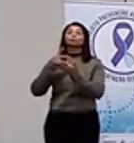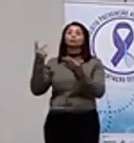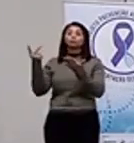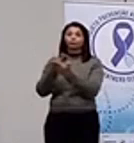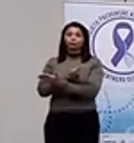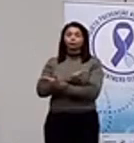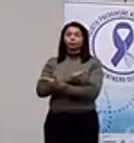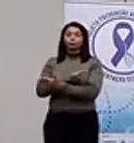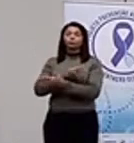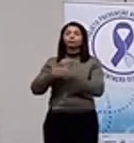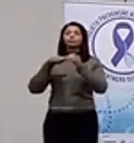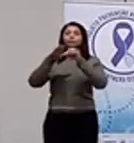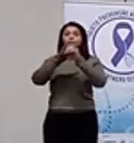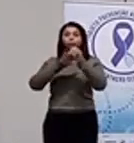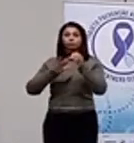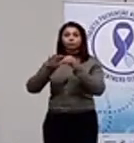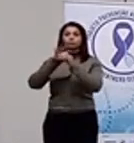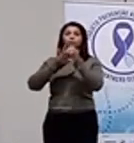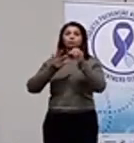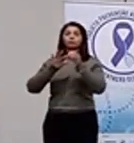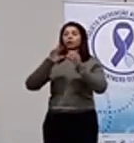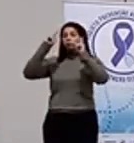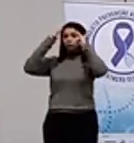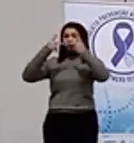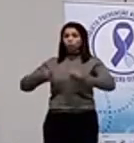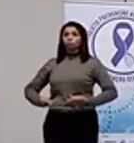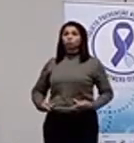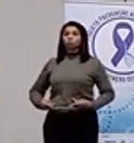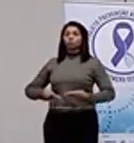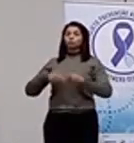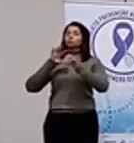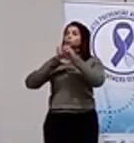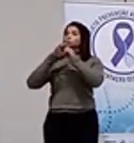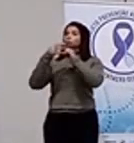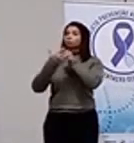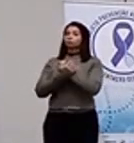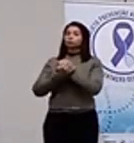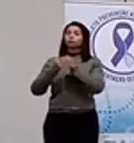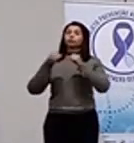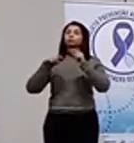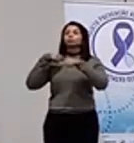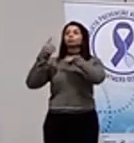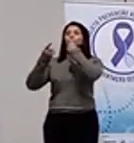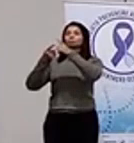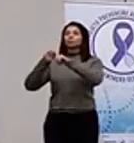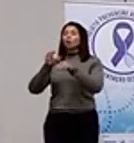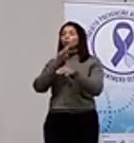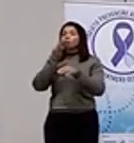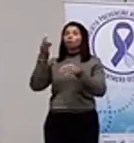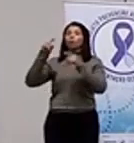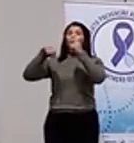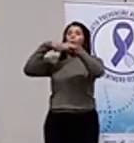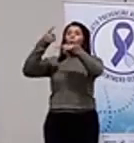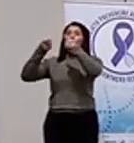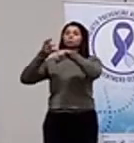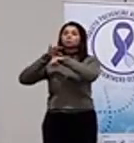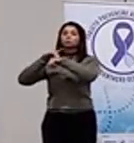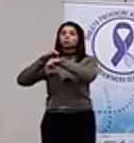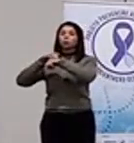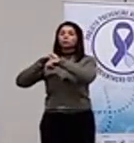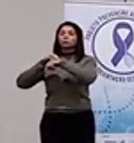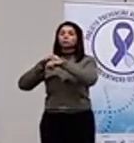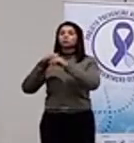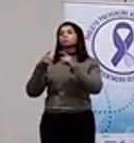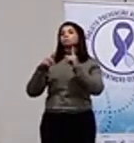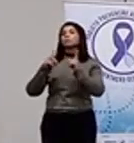nas células, mas não funcionava muito bem nos seres humanos, não para tratar o Covid. É ótima para outras doenças, inclusive até para algumas doenças raras,